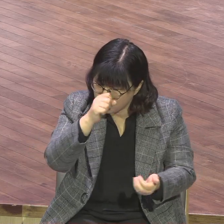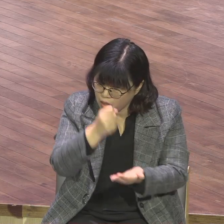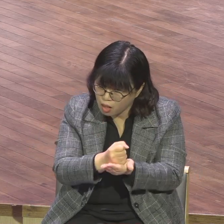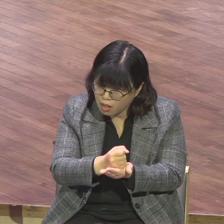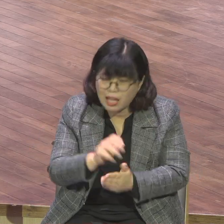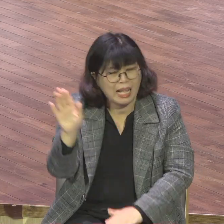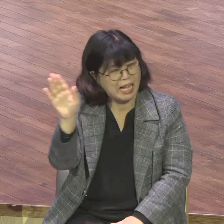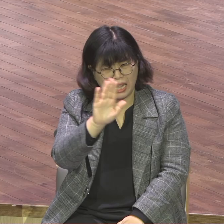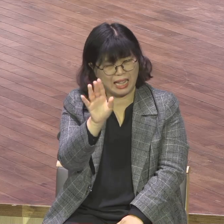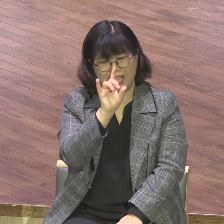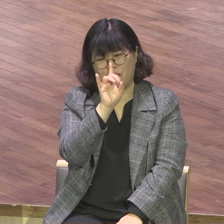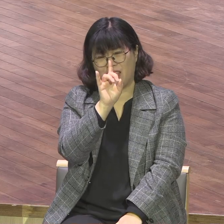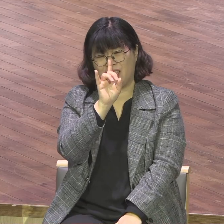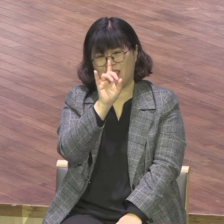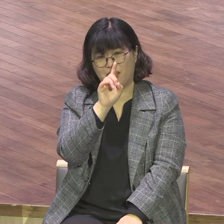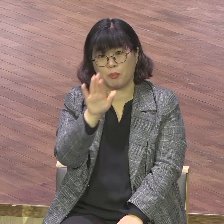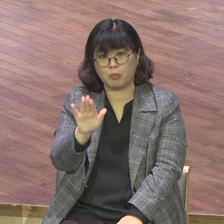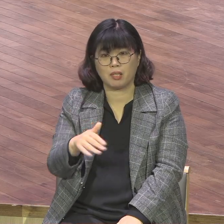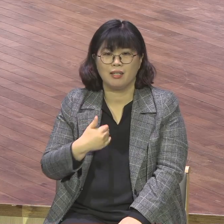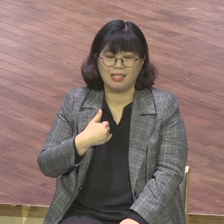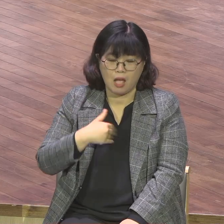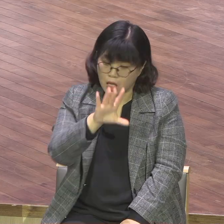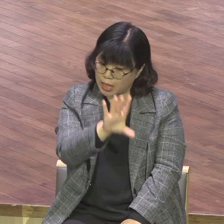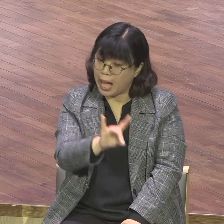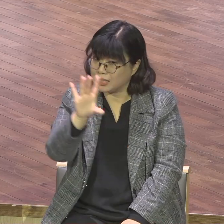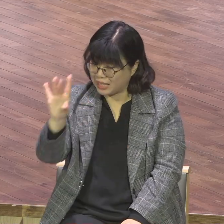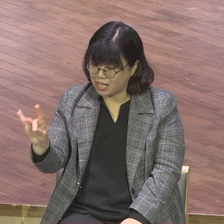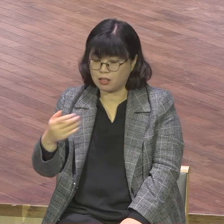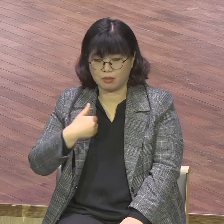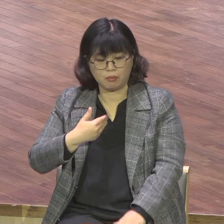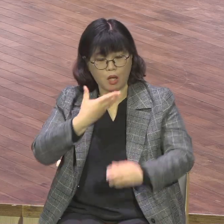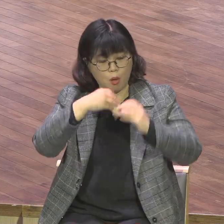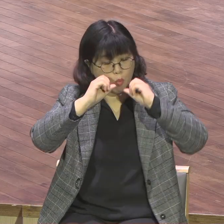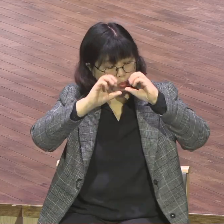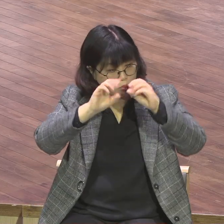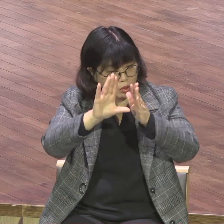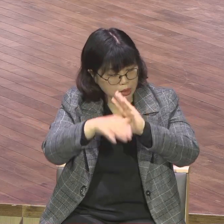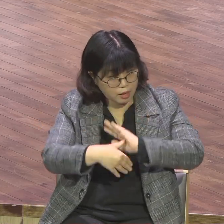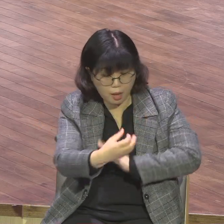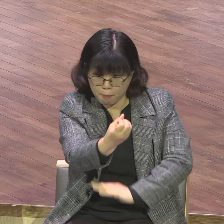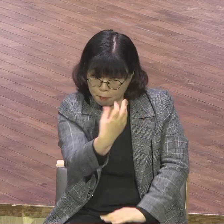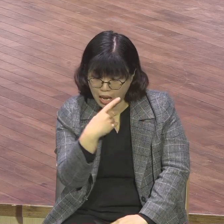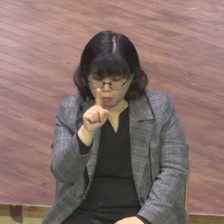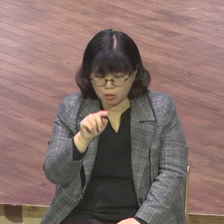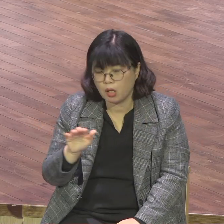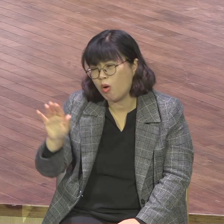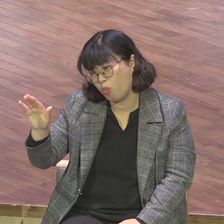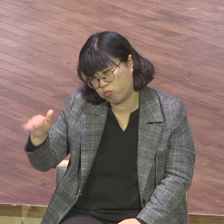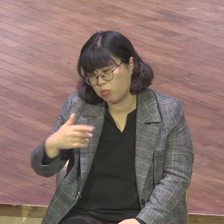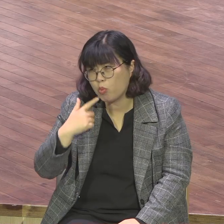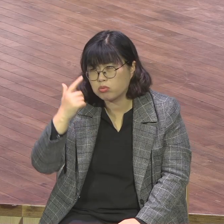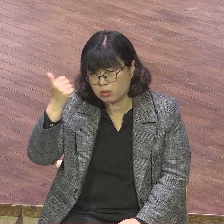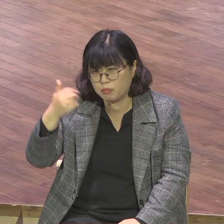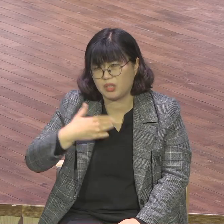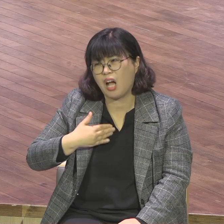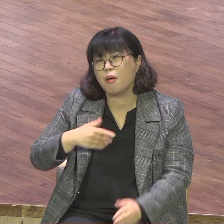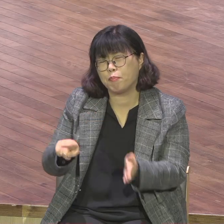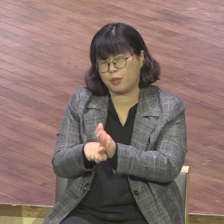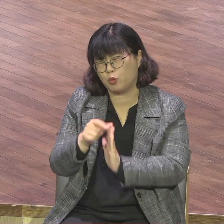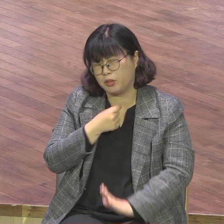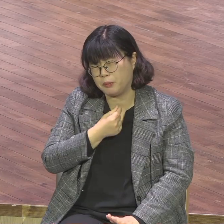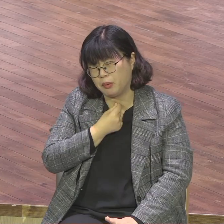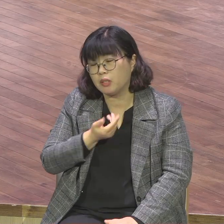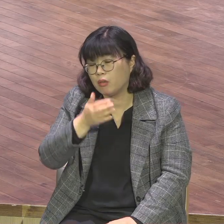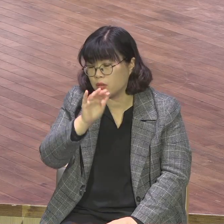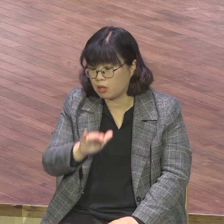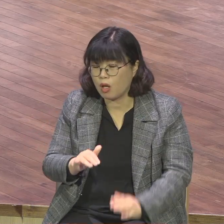내가 교회 나갈게요. 제가 전도할 때 그런 말 많이 들어봤어요. 지방에는 많아요. 그러면 부모 아주 순종,